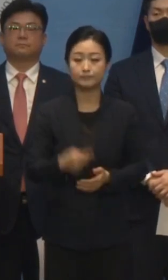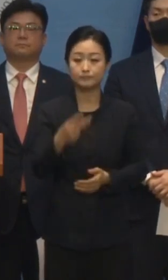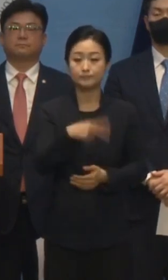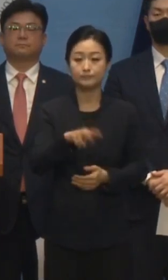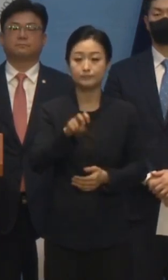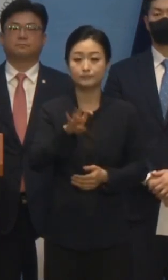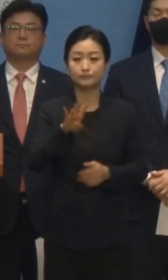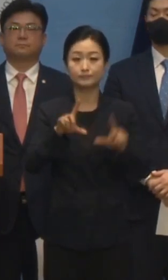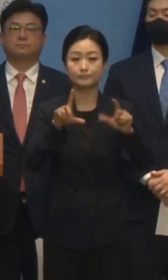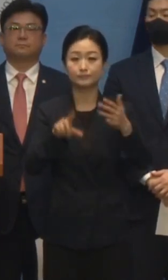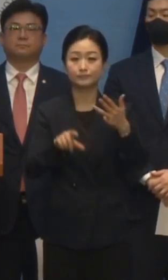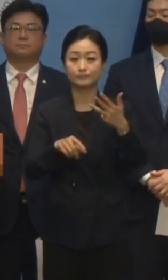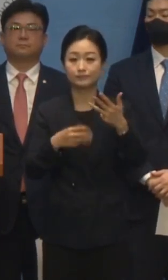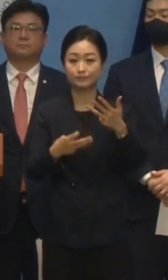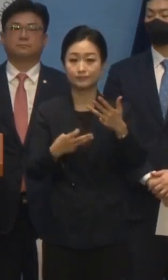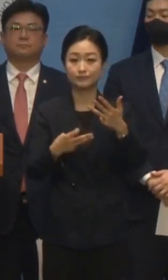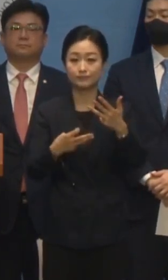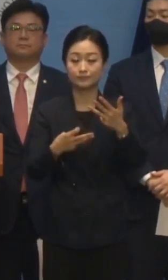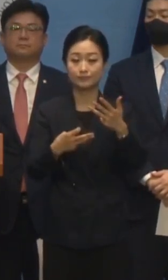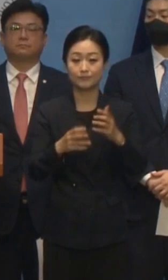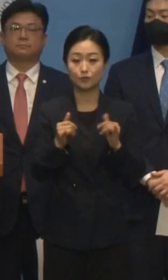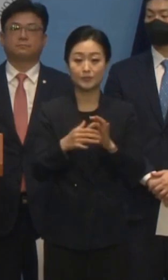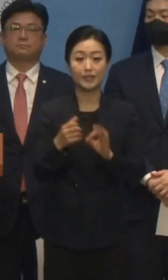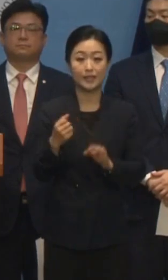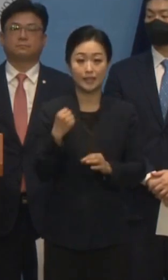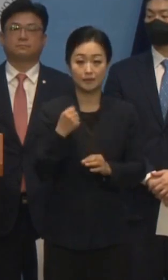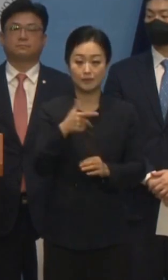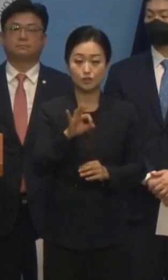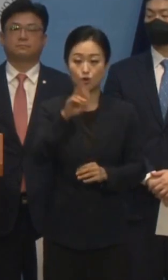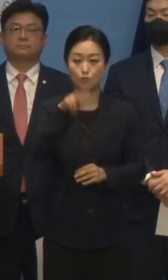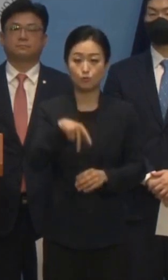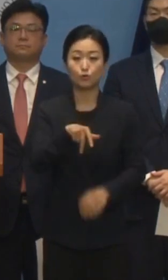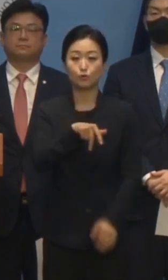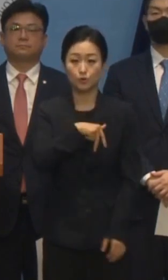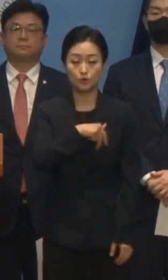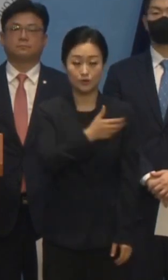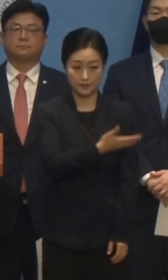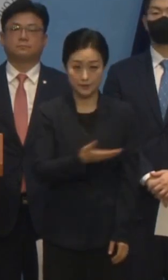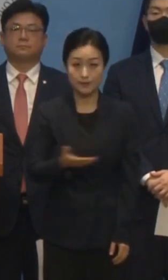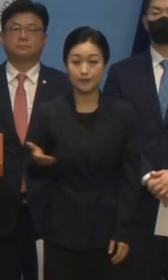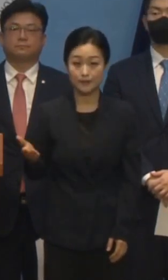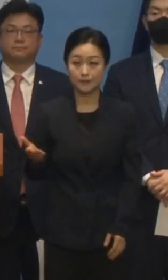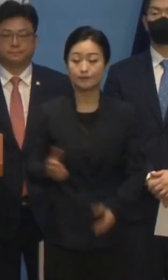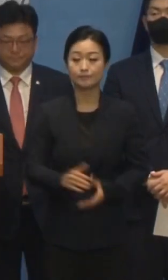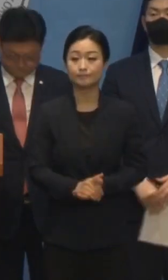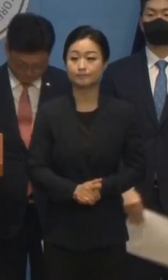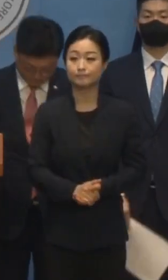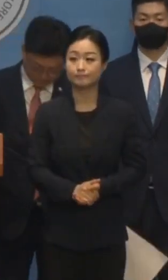2024년 8월 13일 국민의힘 정무위원회 위원 일동.